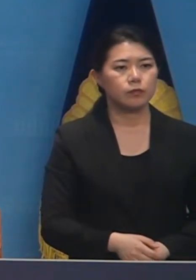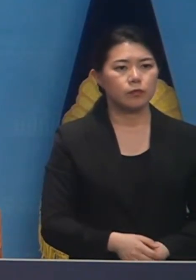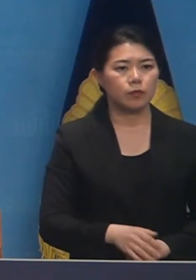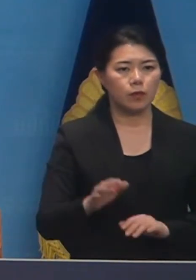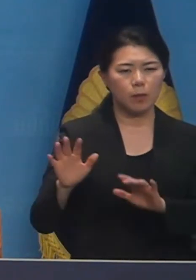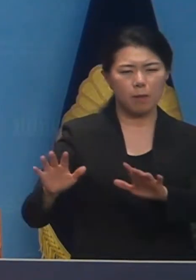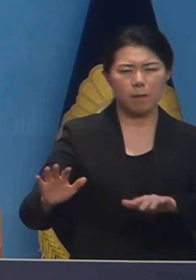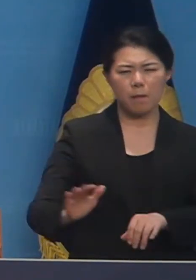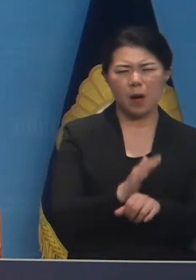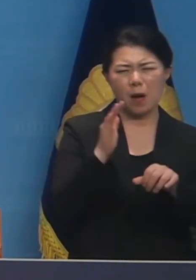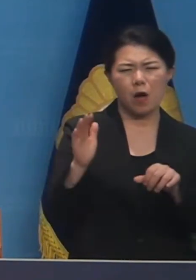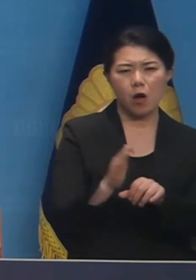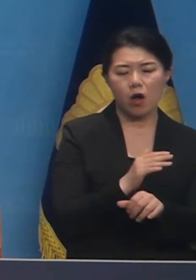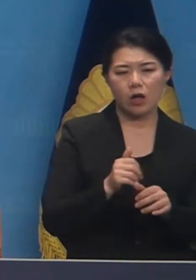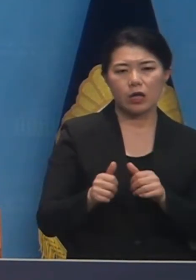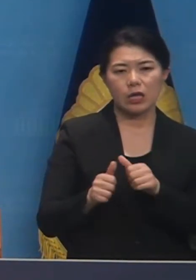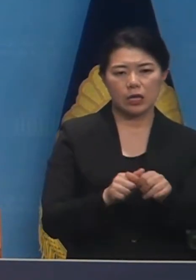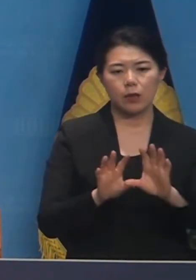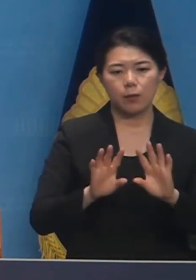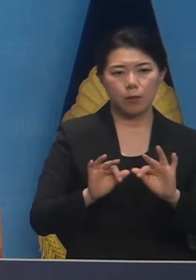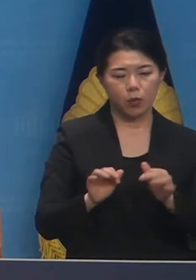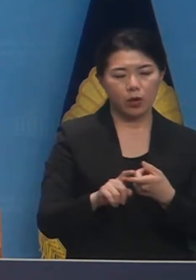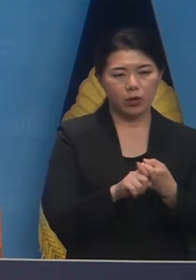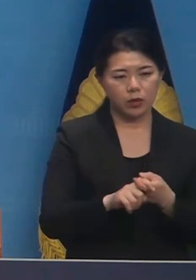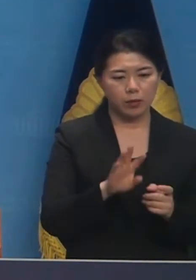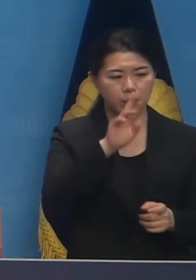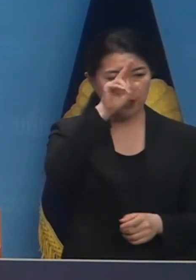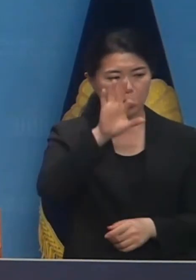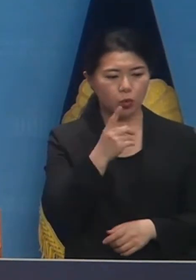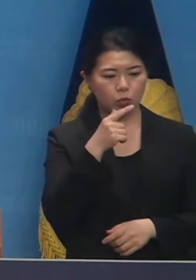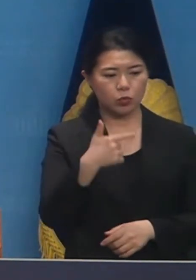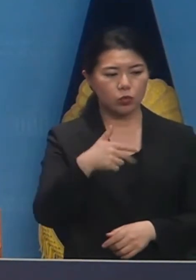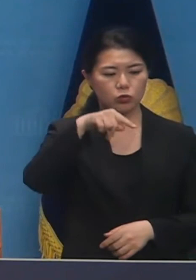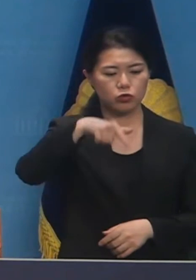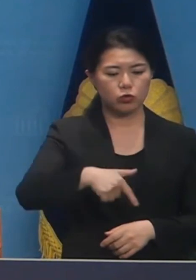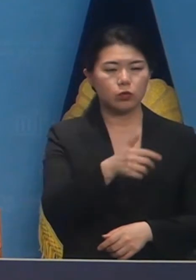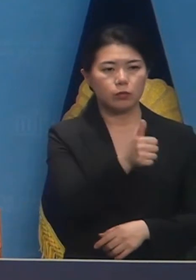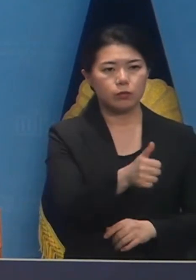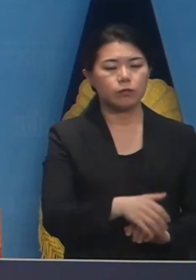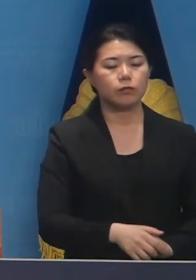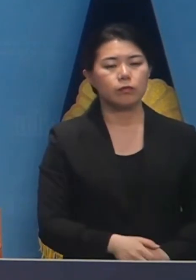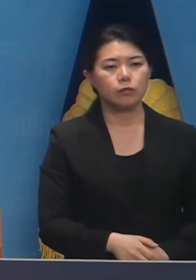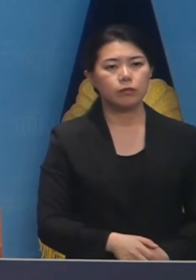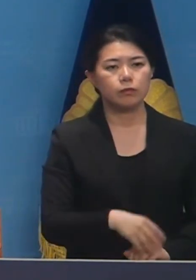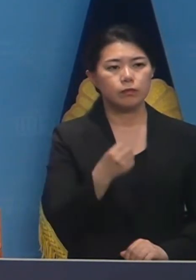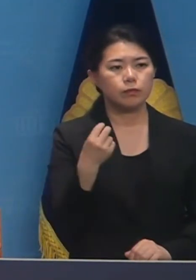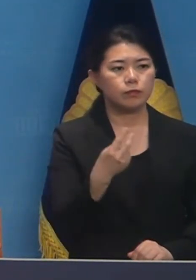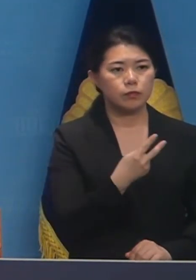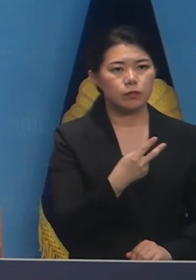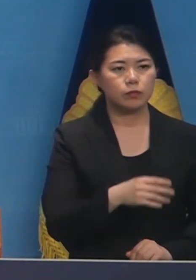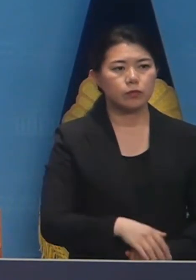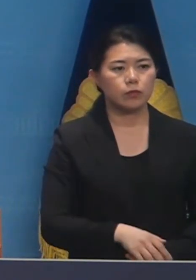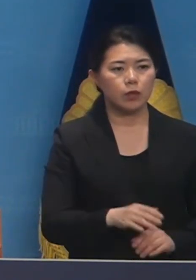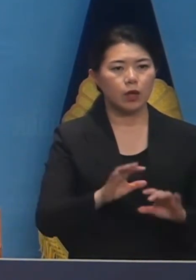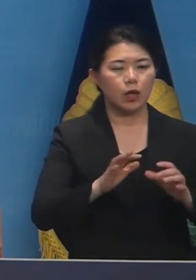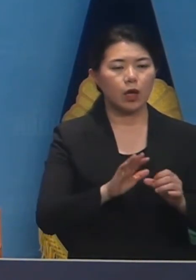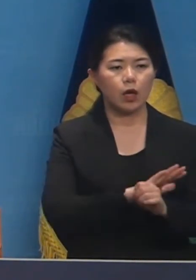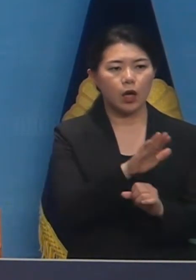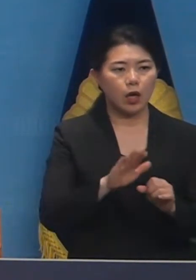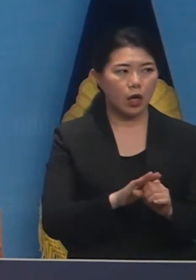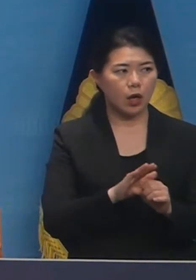거센 파도를 이기는 모래알 연합의 박온순 대표님 오셨습니다. 그리고 고신 애국